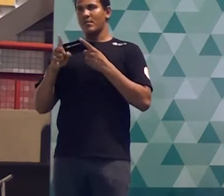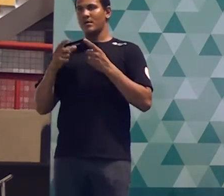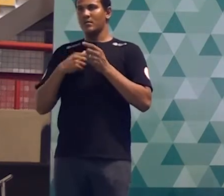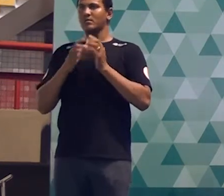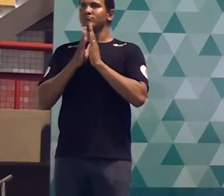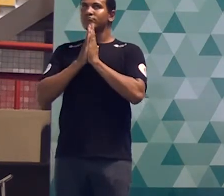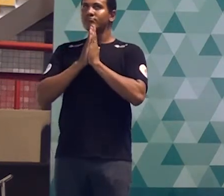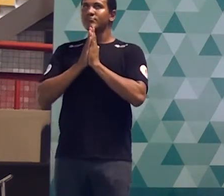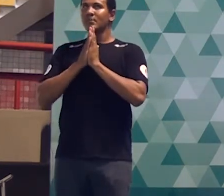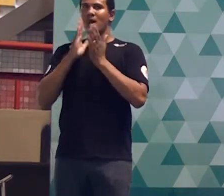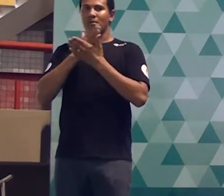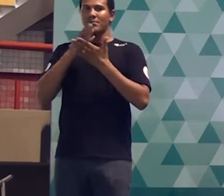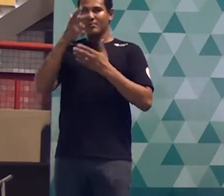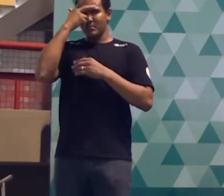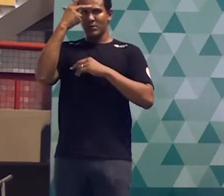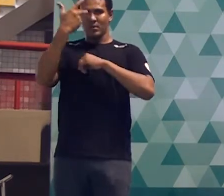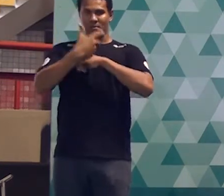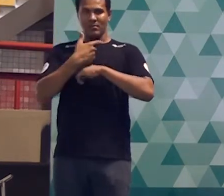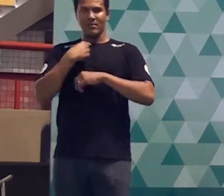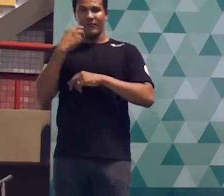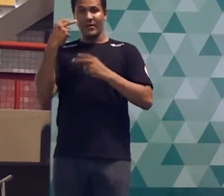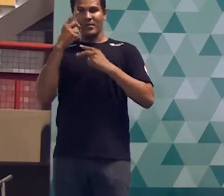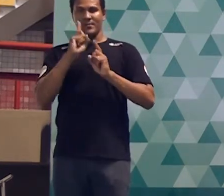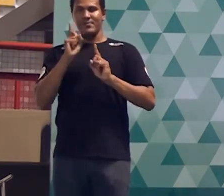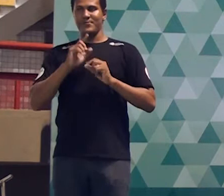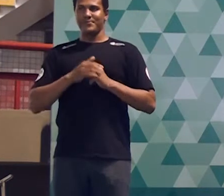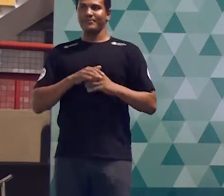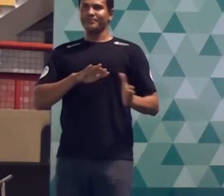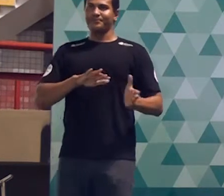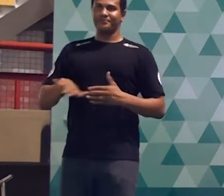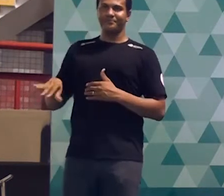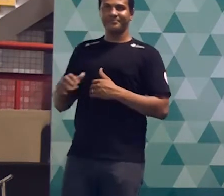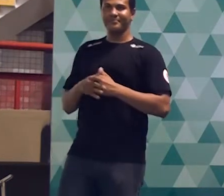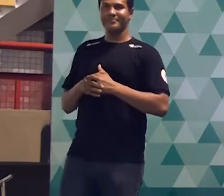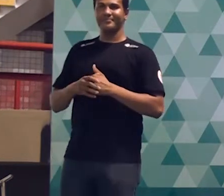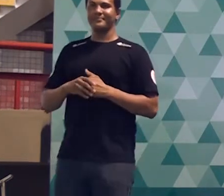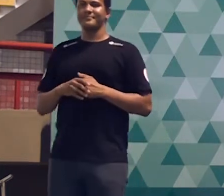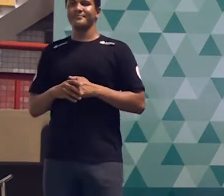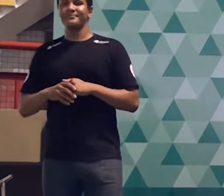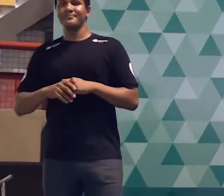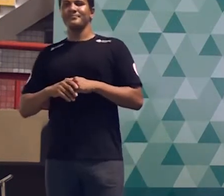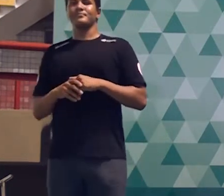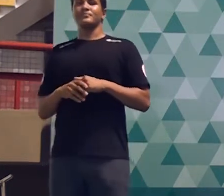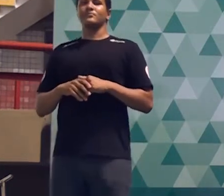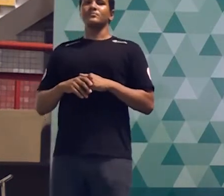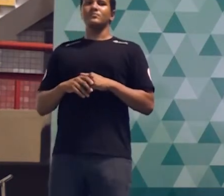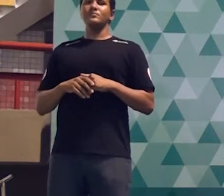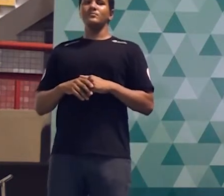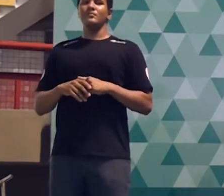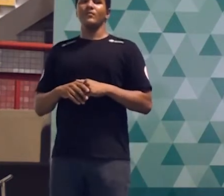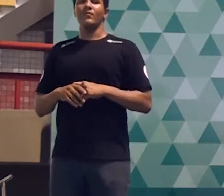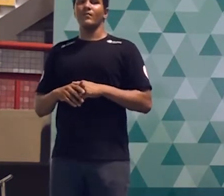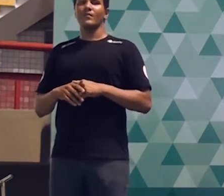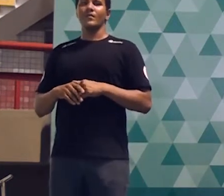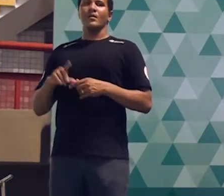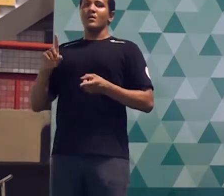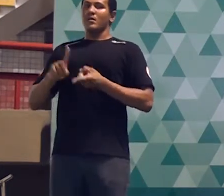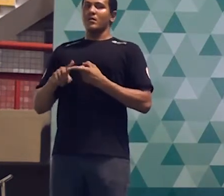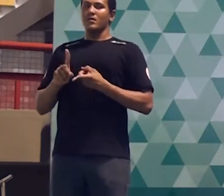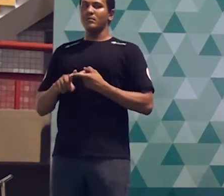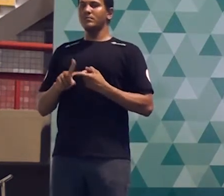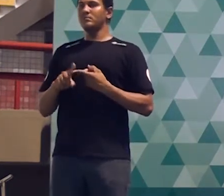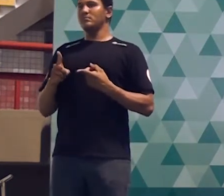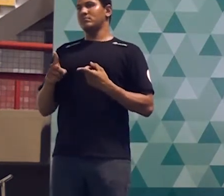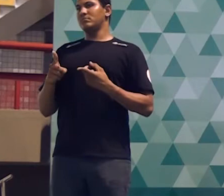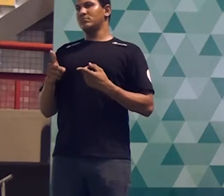aula. Mas tudo bem. Então aí a gente tem a linguagem corporal, que ela é relevante, né,